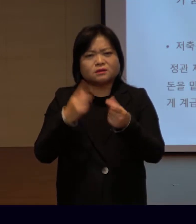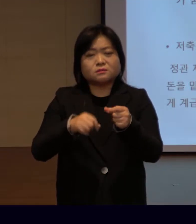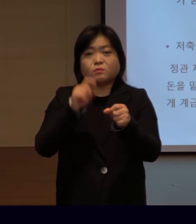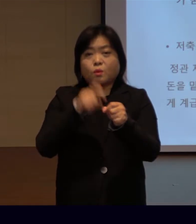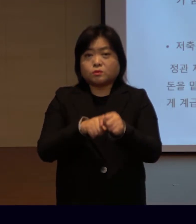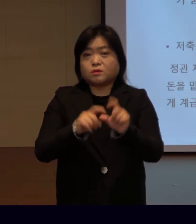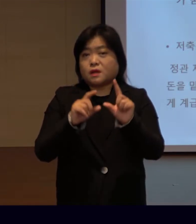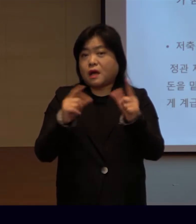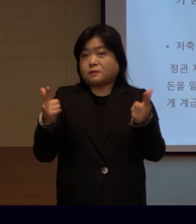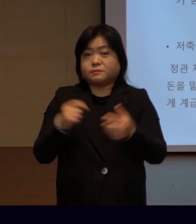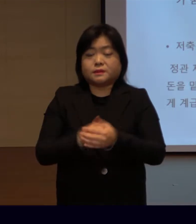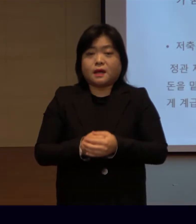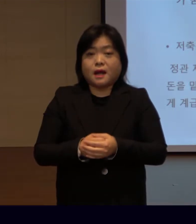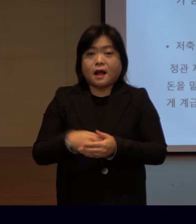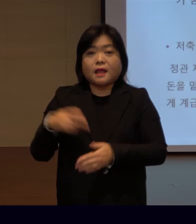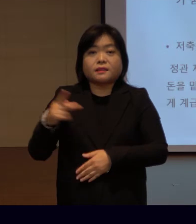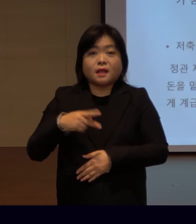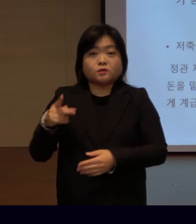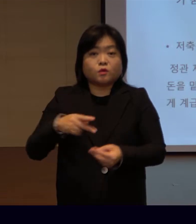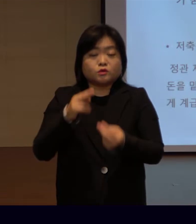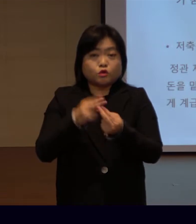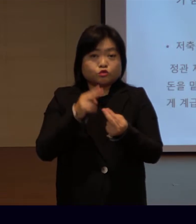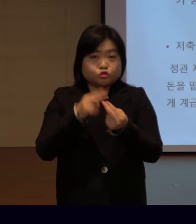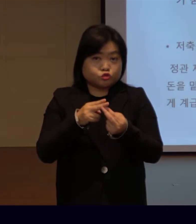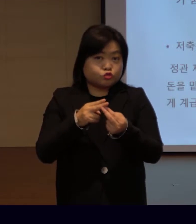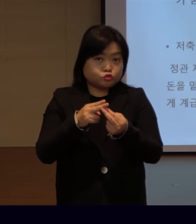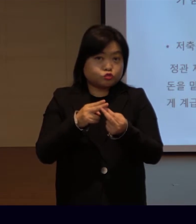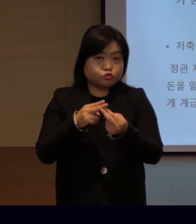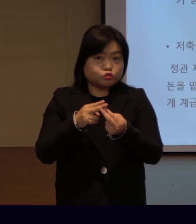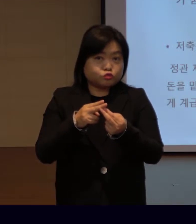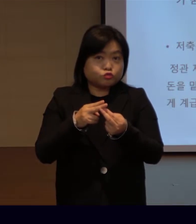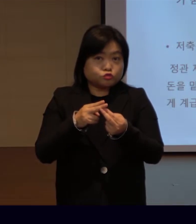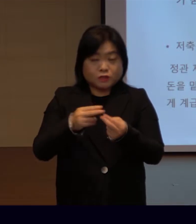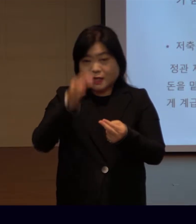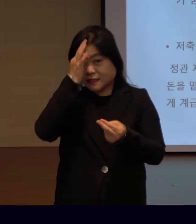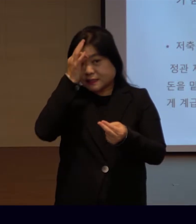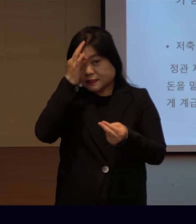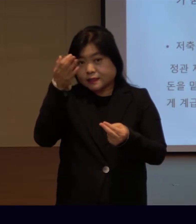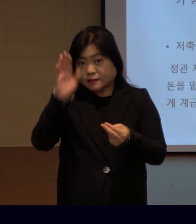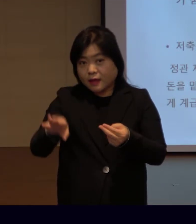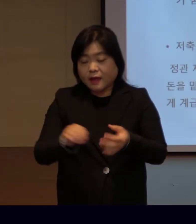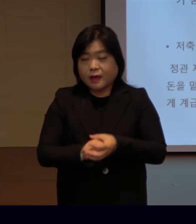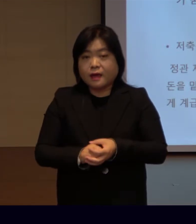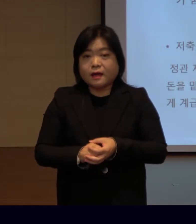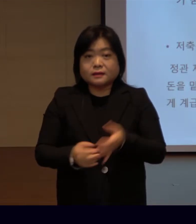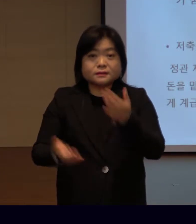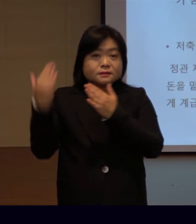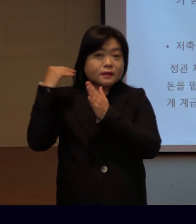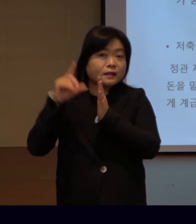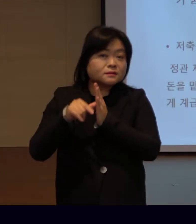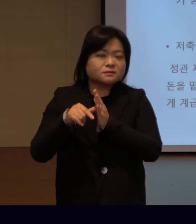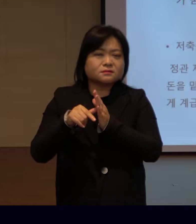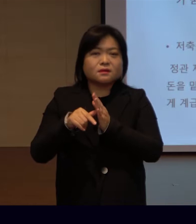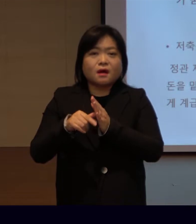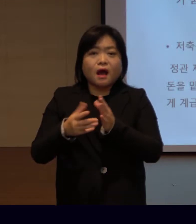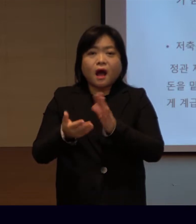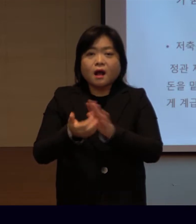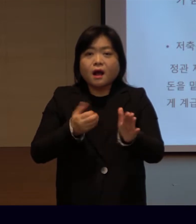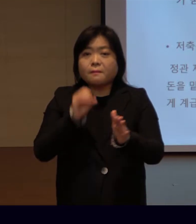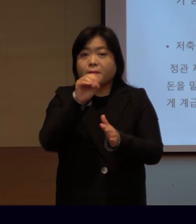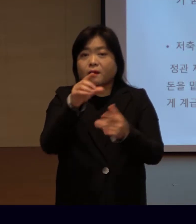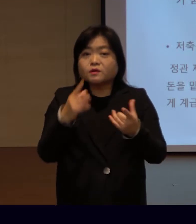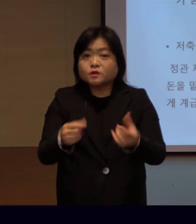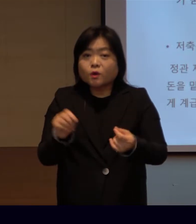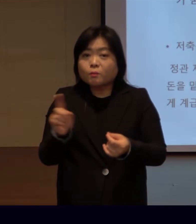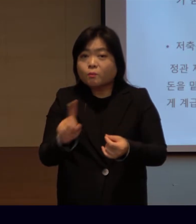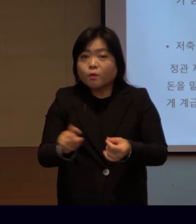목적이 아니에요. 대출과 저축 크게 보면 은행의 기능인데 많은 경우에 아까 말씀드린 것처럼 제가